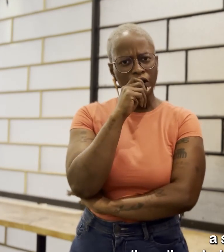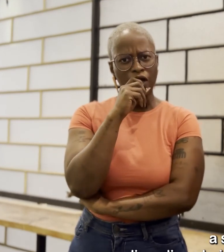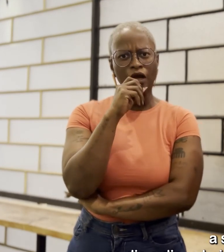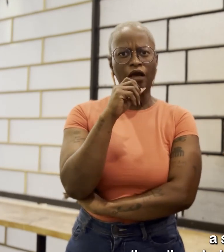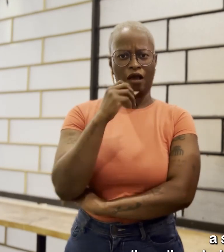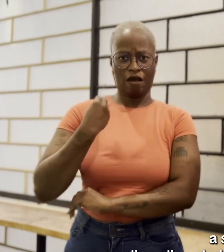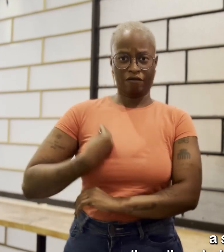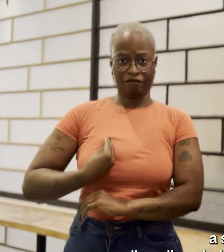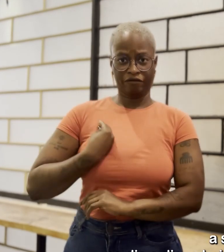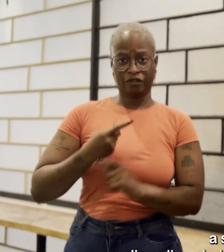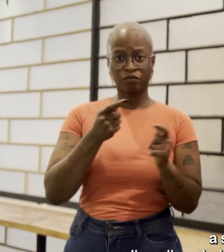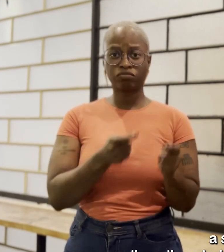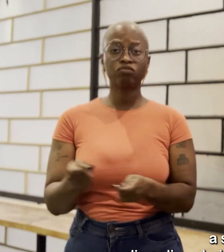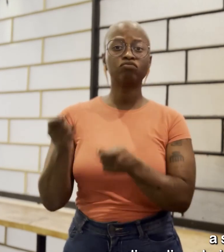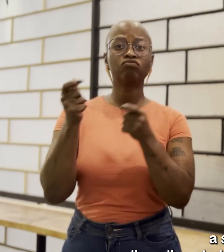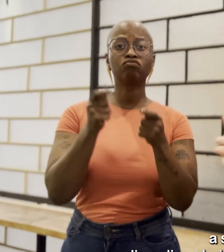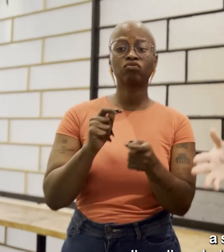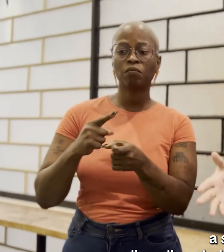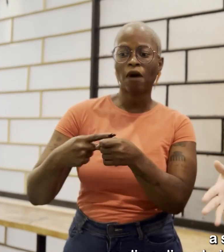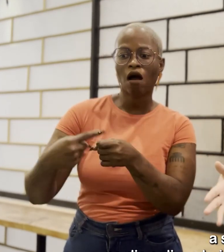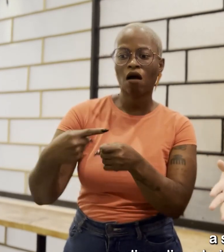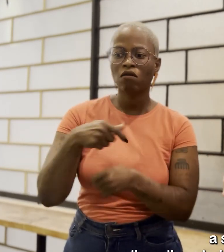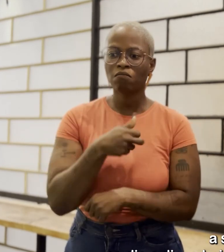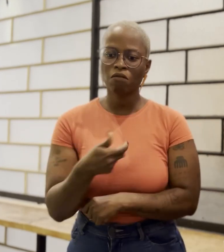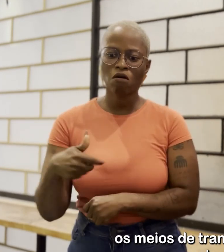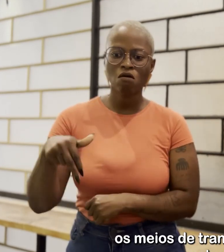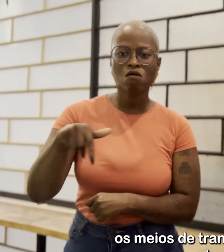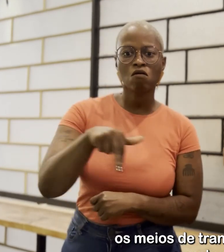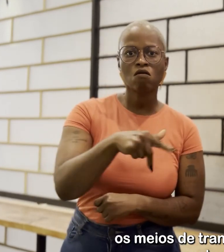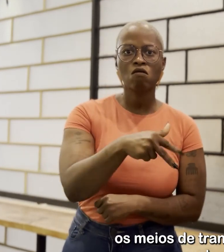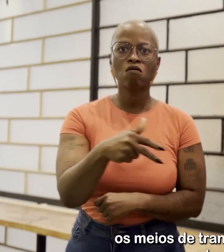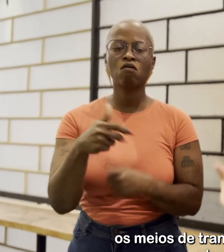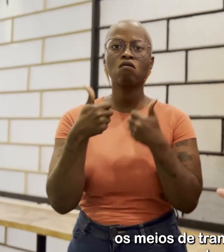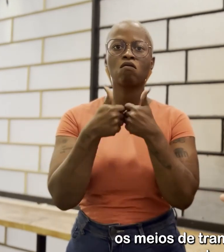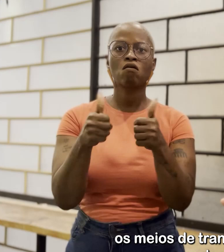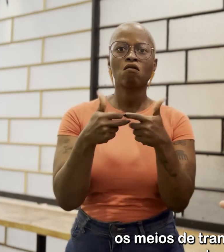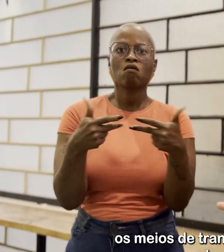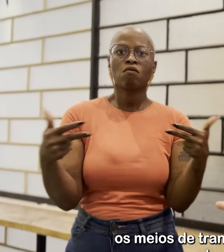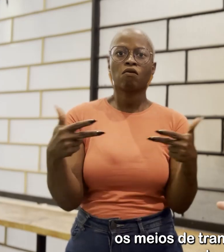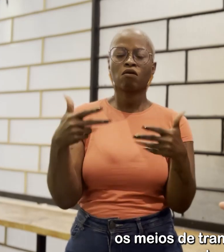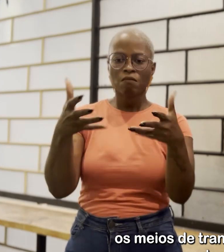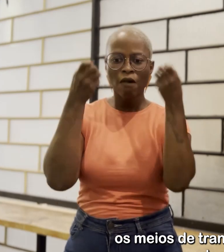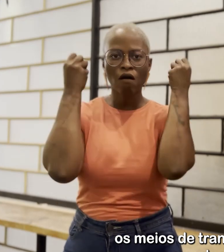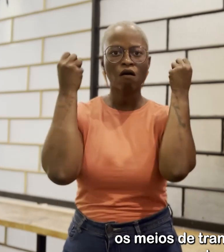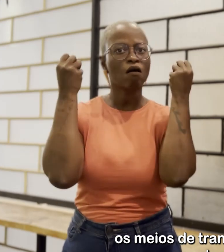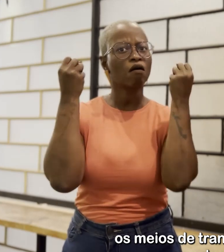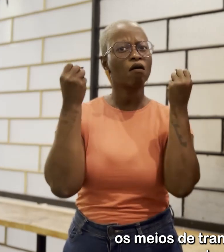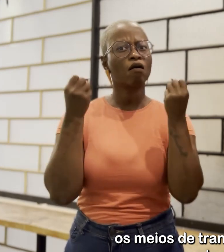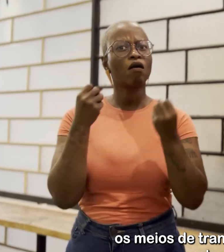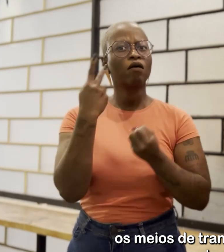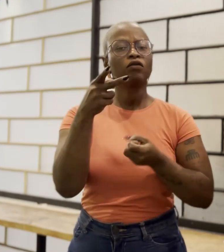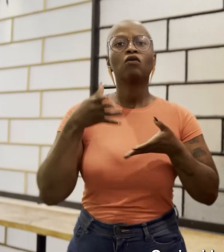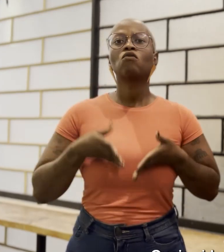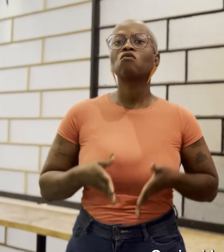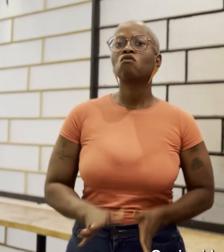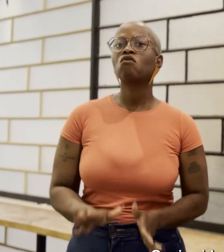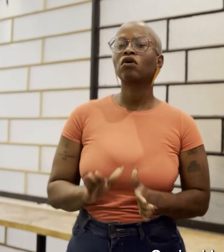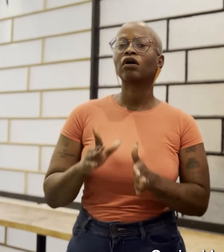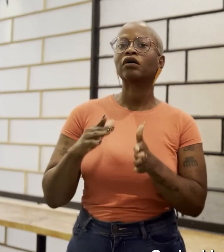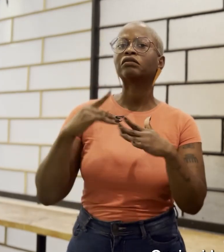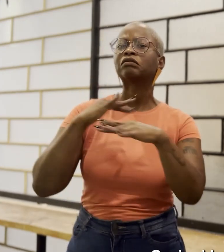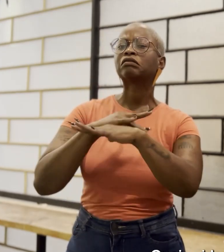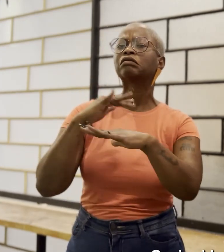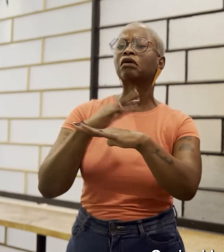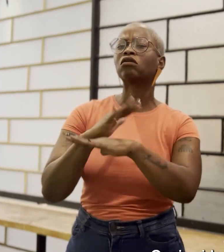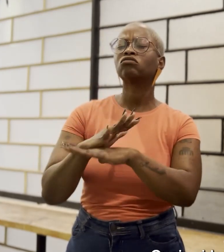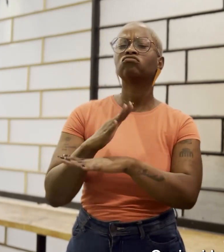a sua vida no dia a dia, ao bairro que você atravessa, os meios de transporte que você pega, onde você nasceu, por quais cidades